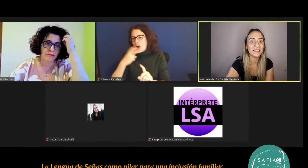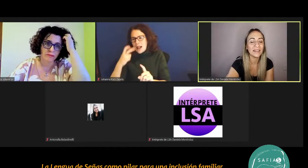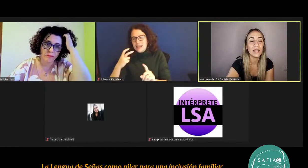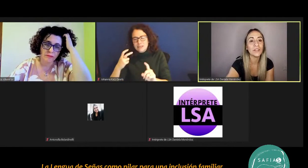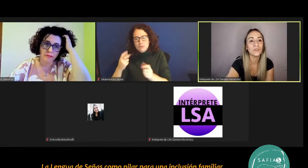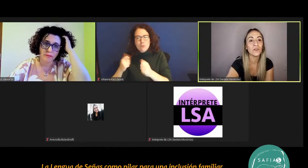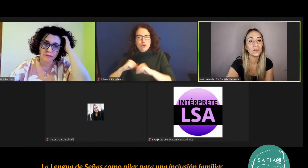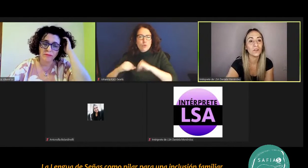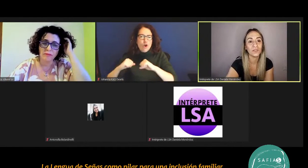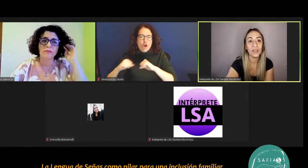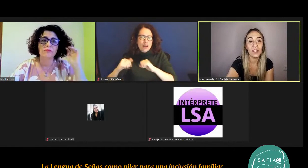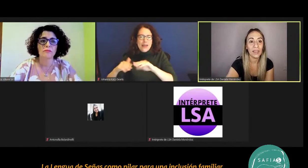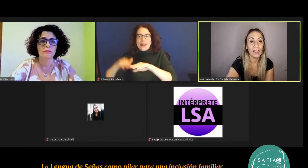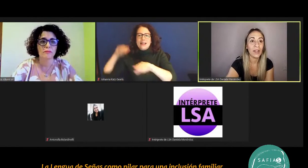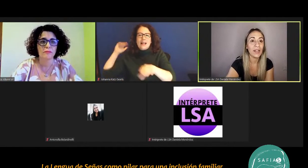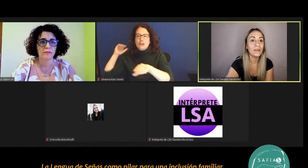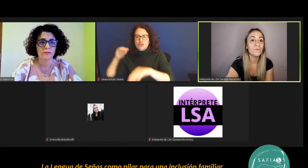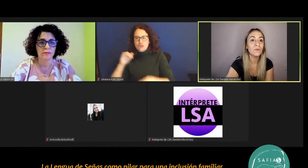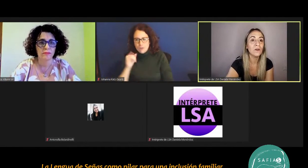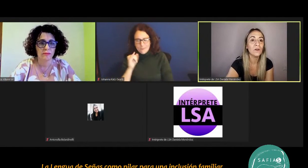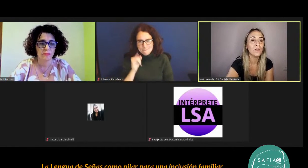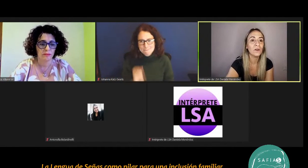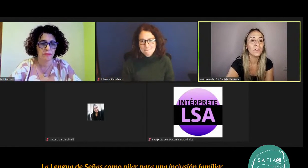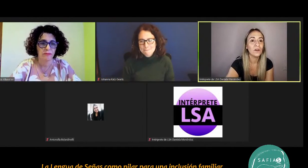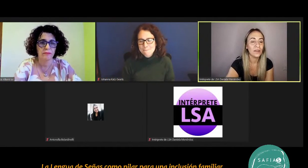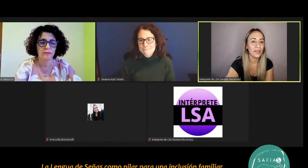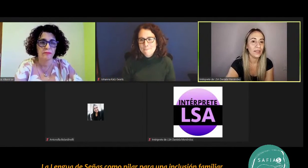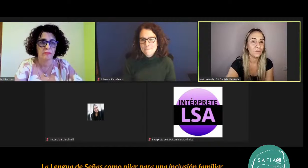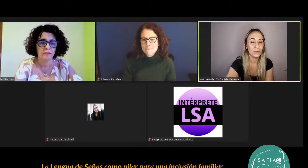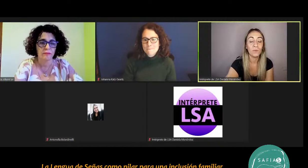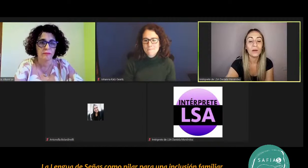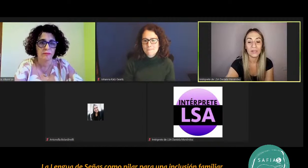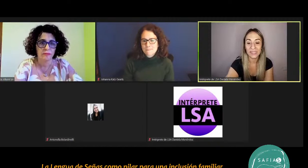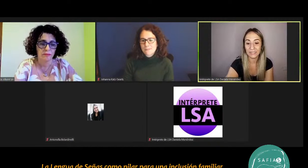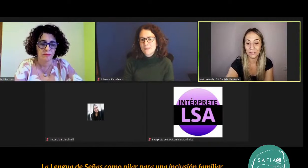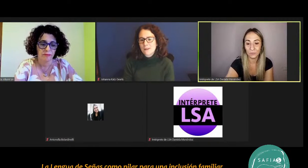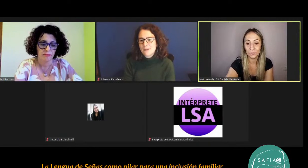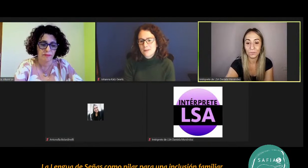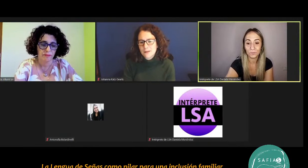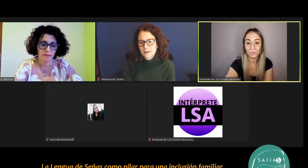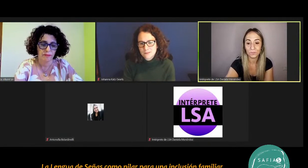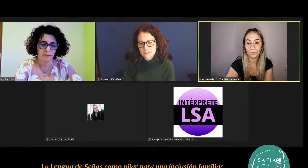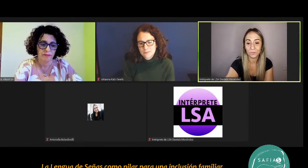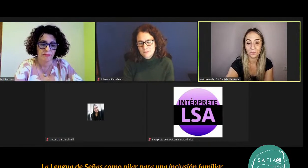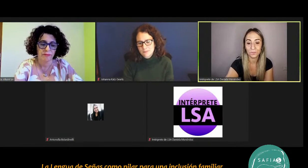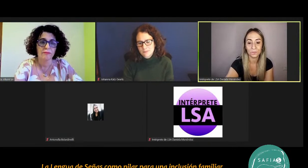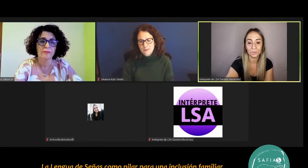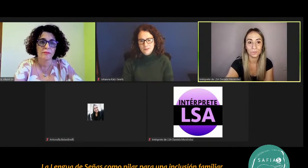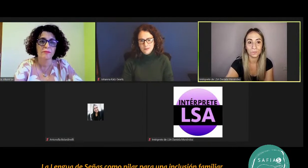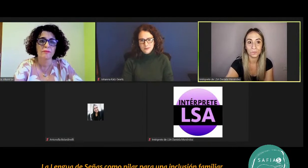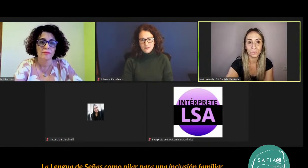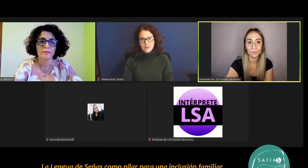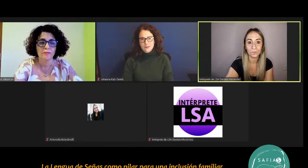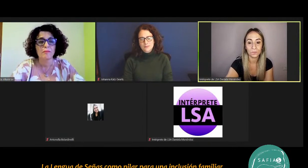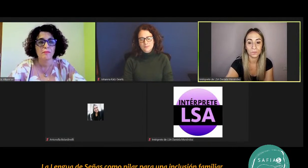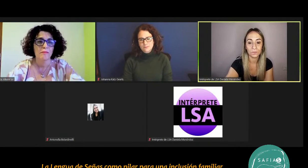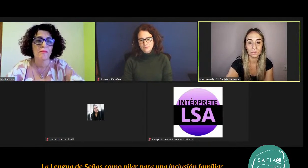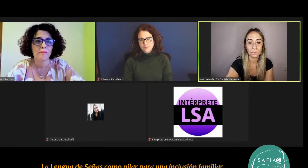hace crecer a los niños sordos. El oralismo provoca un retraso.